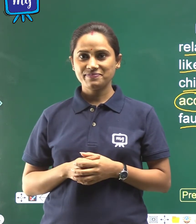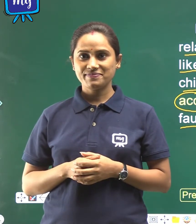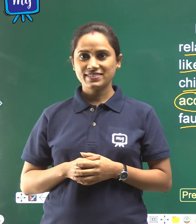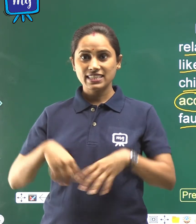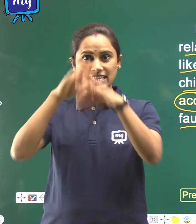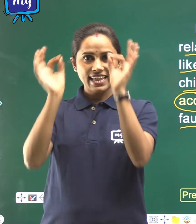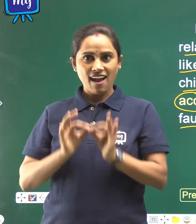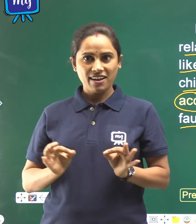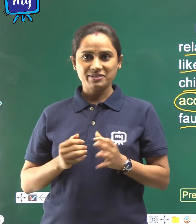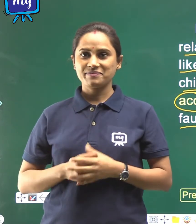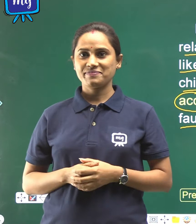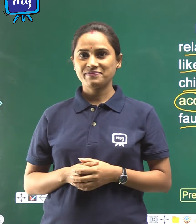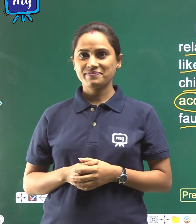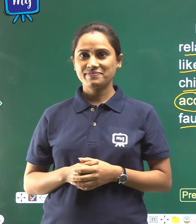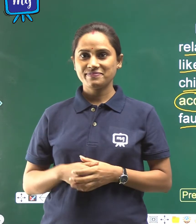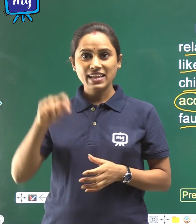तैयार.